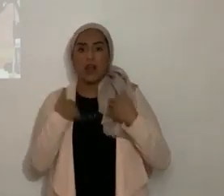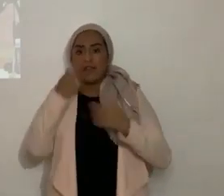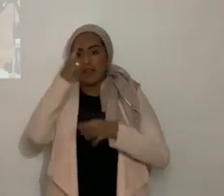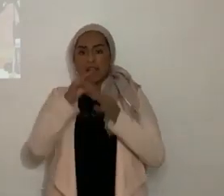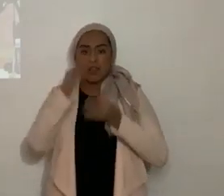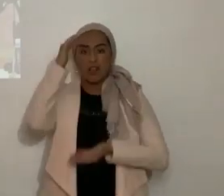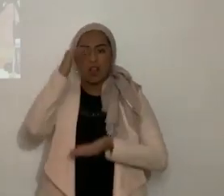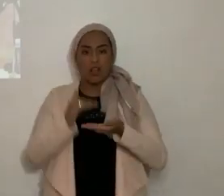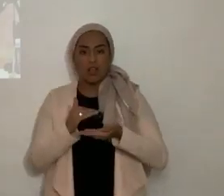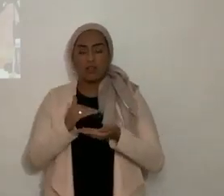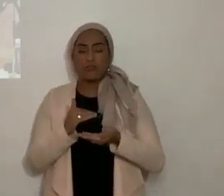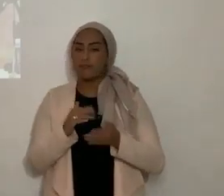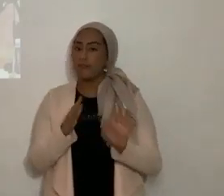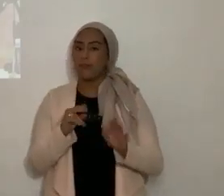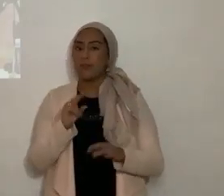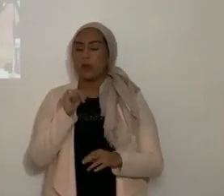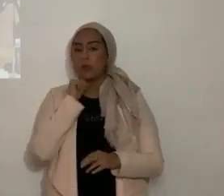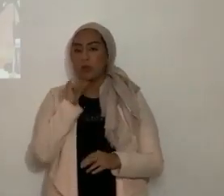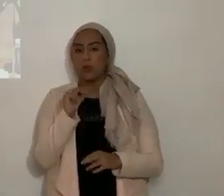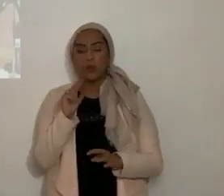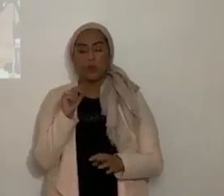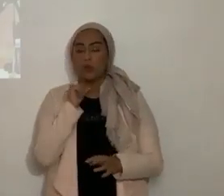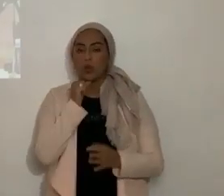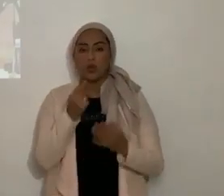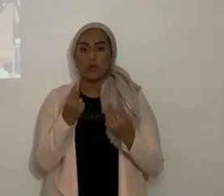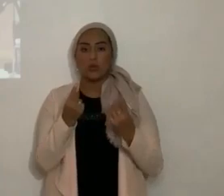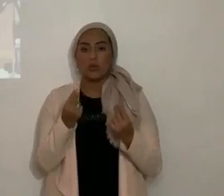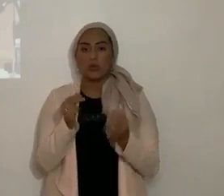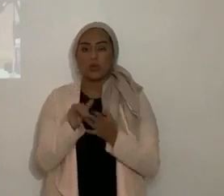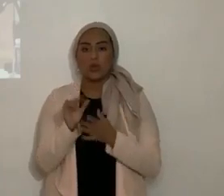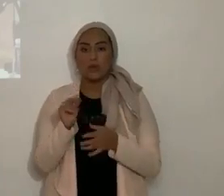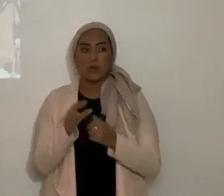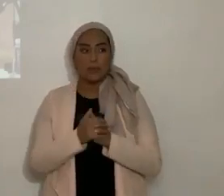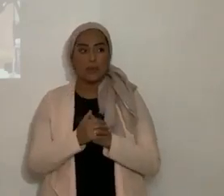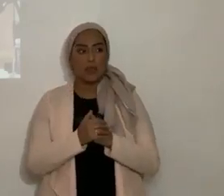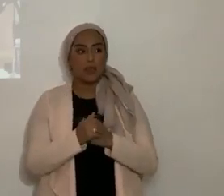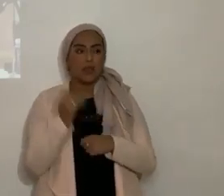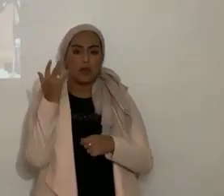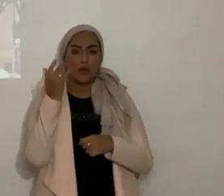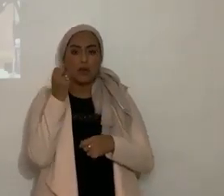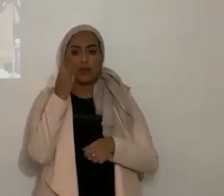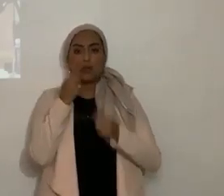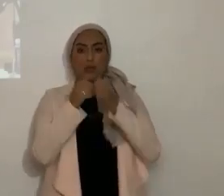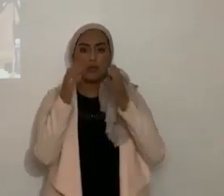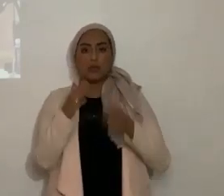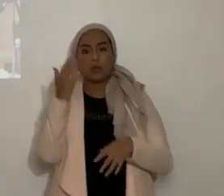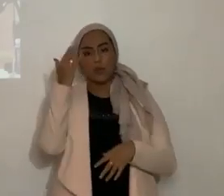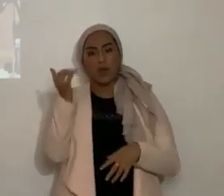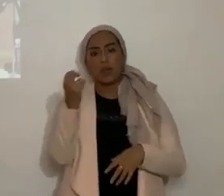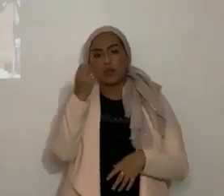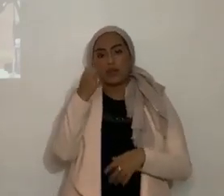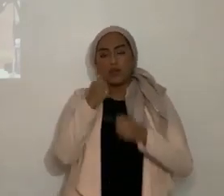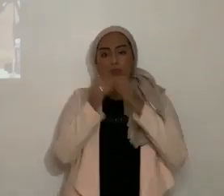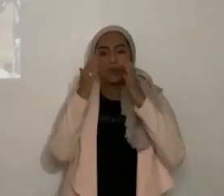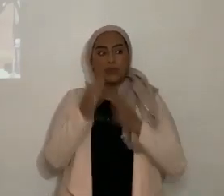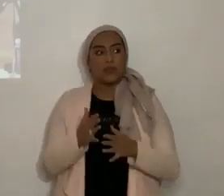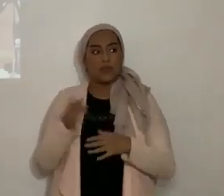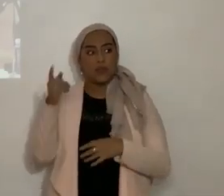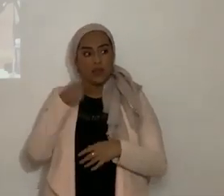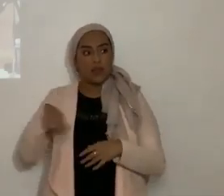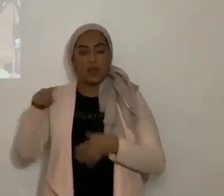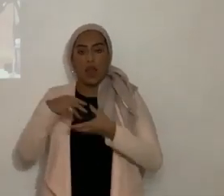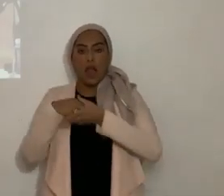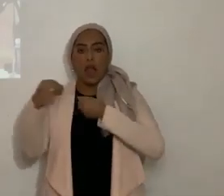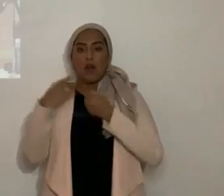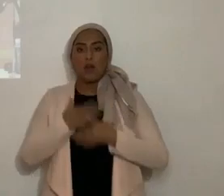fe? No. No debemos hacer nada de eso. ¿Por qué los discípulos, por qué los Shaliahim